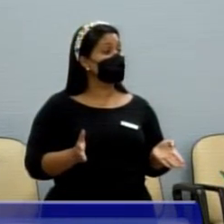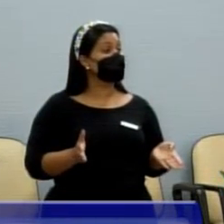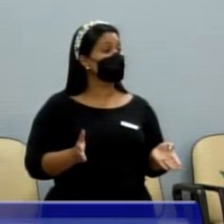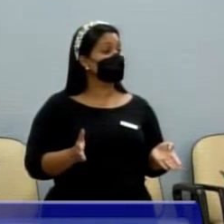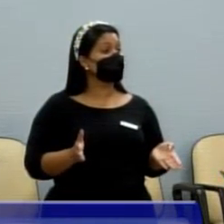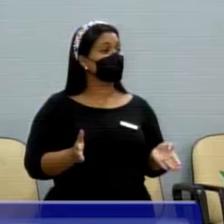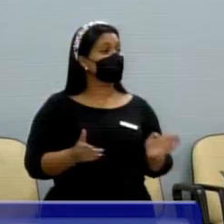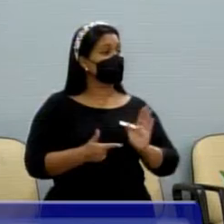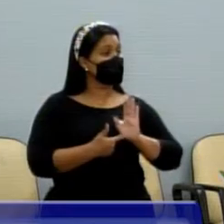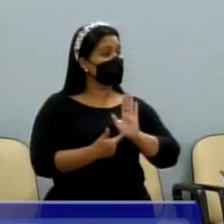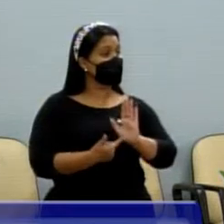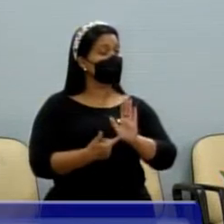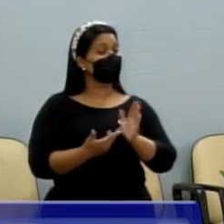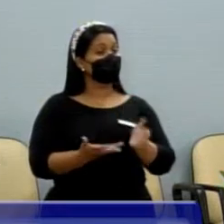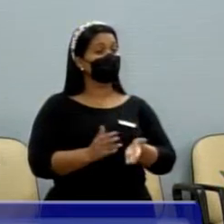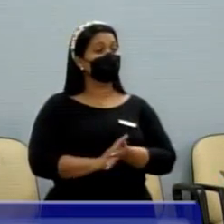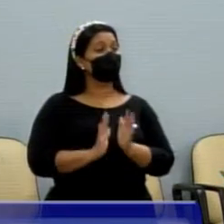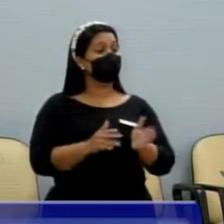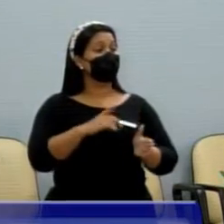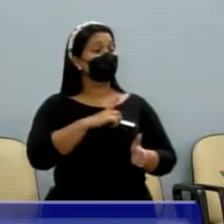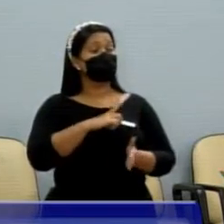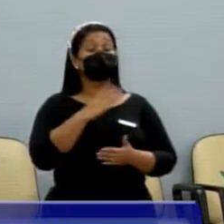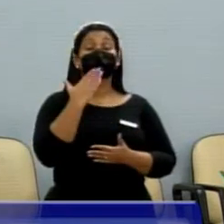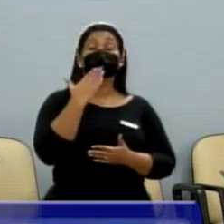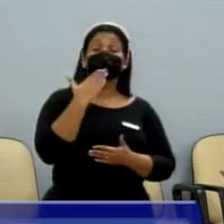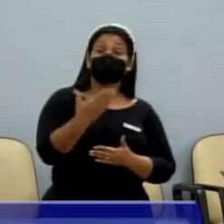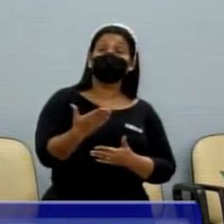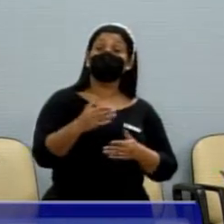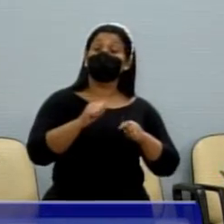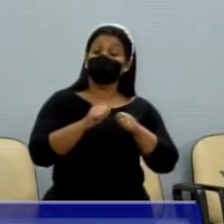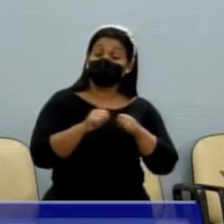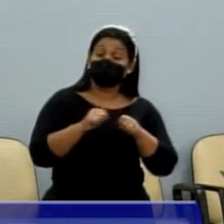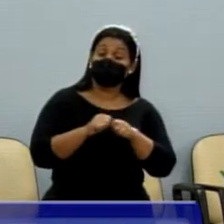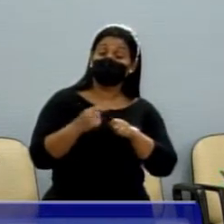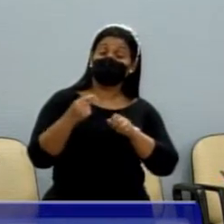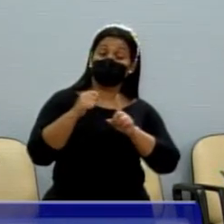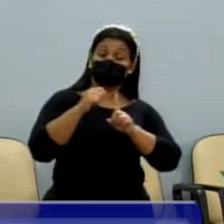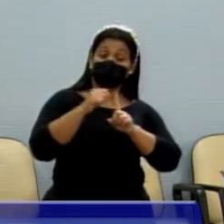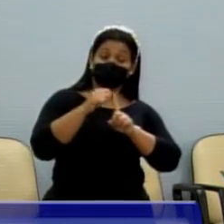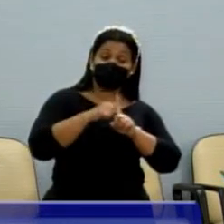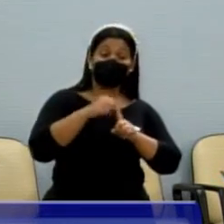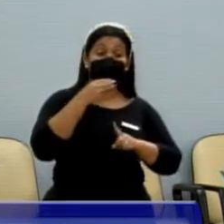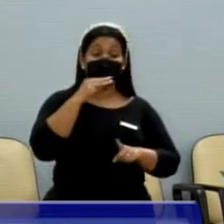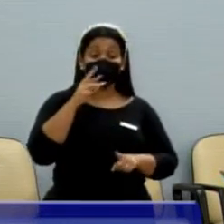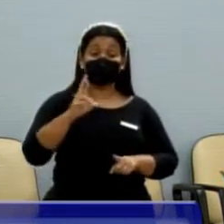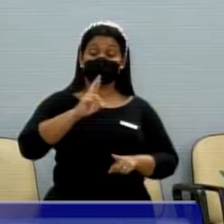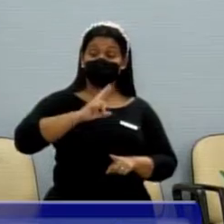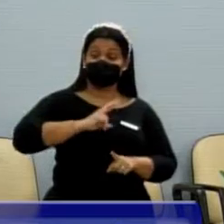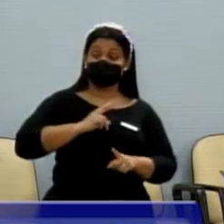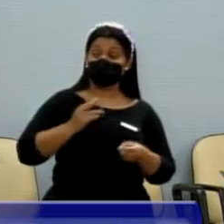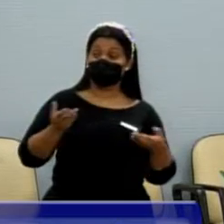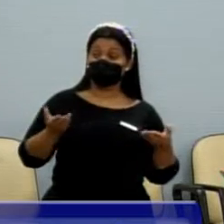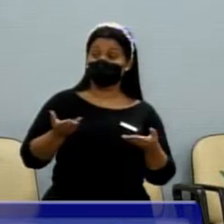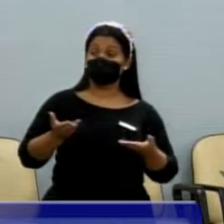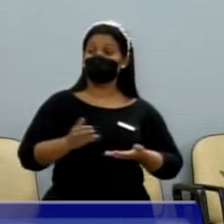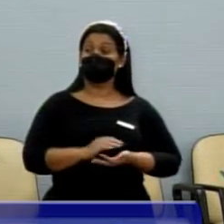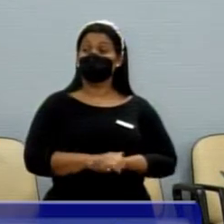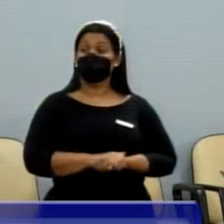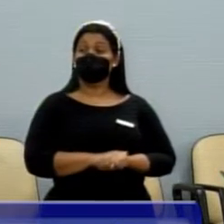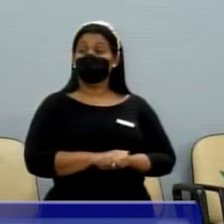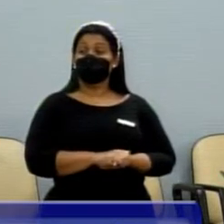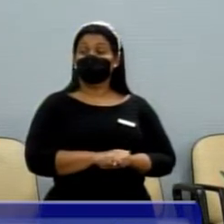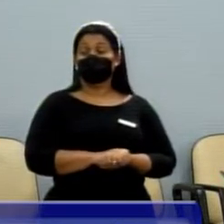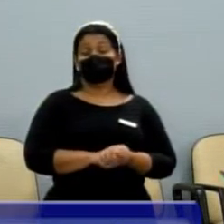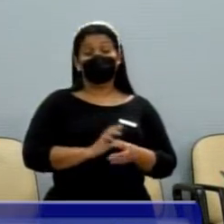colocado aqui eu já tinha feito um requerimento no final de Março Recebi a resposta eu acho que é um